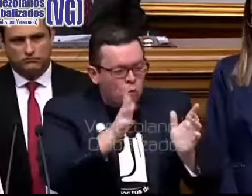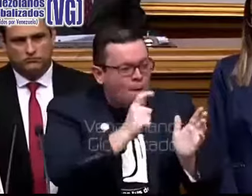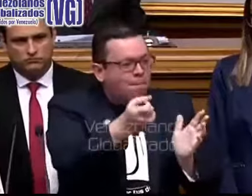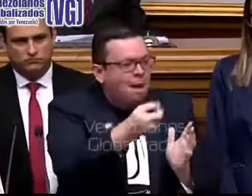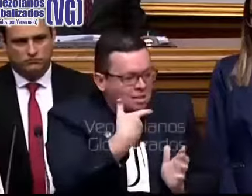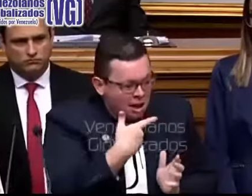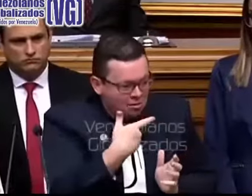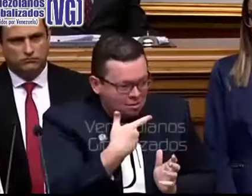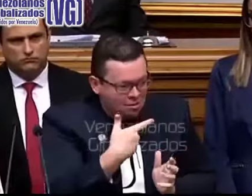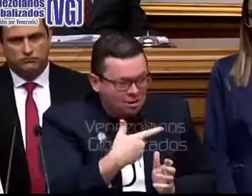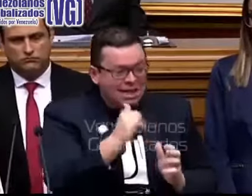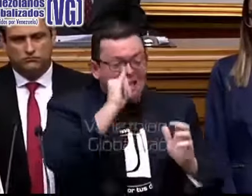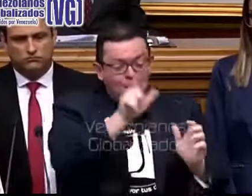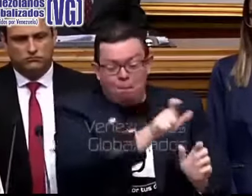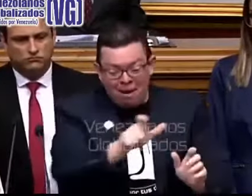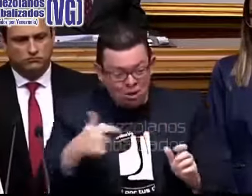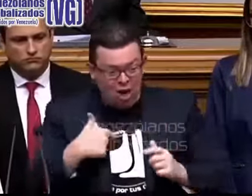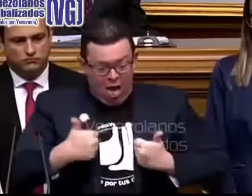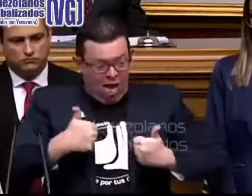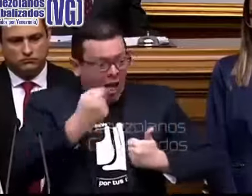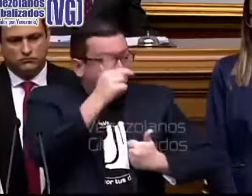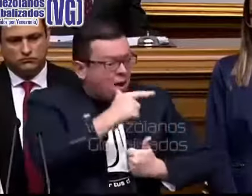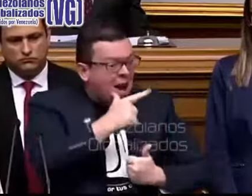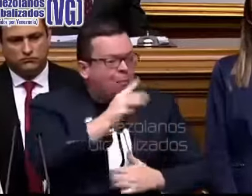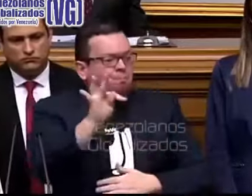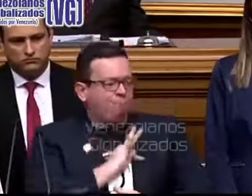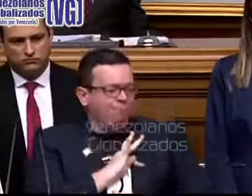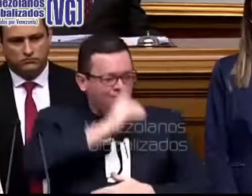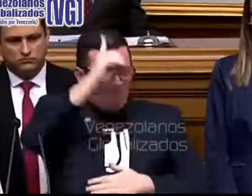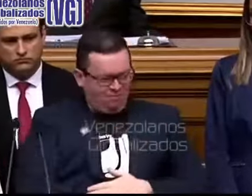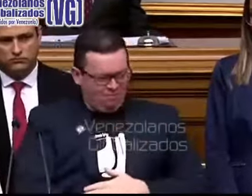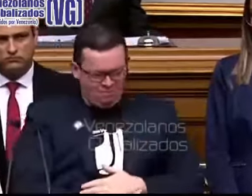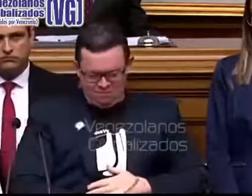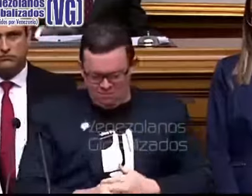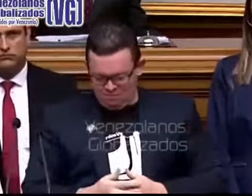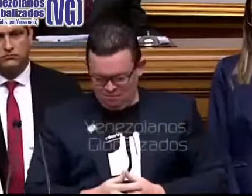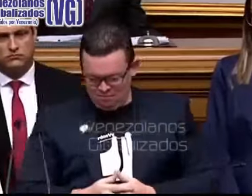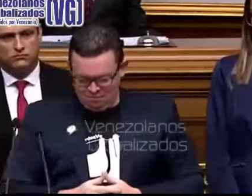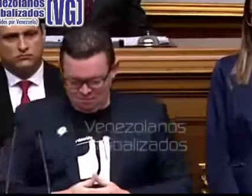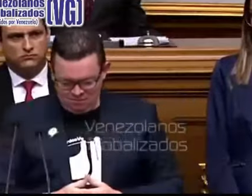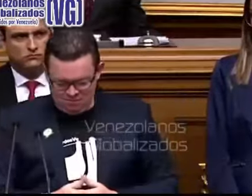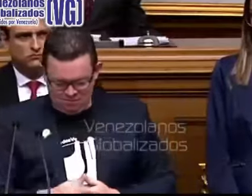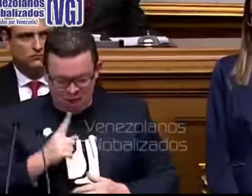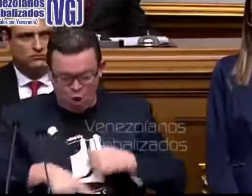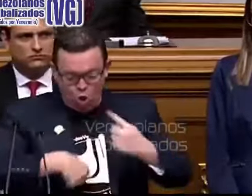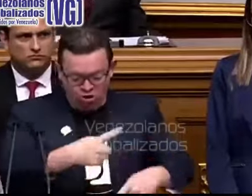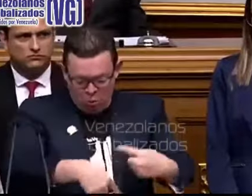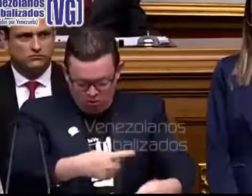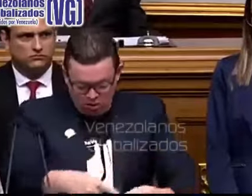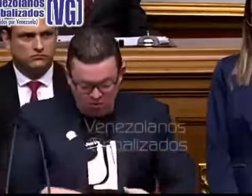Parkinson. Muchas personas de ellas no acceden a las medicinas y están siendo afectados enormemente y han tenido que quedar